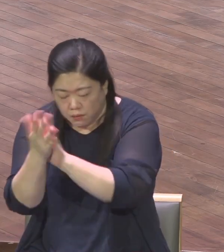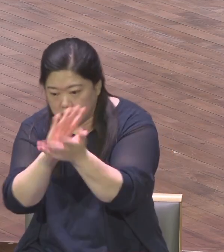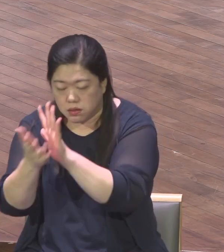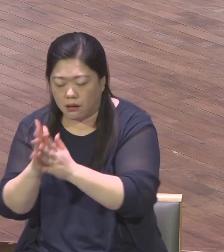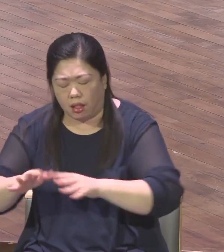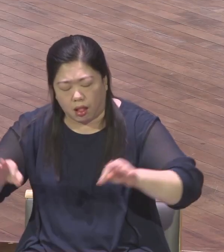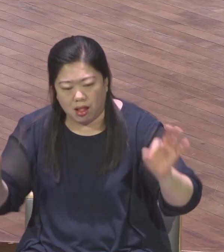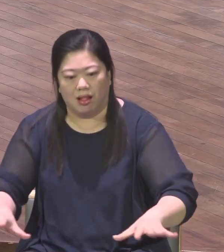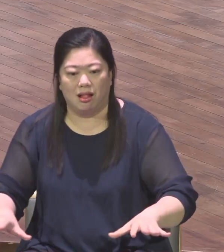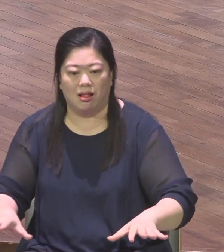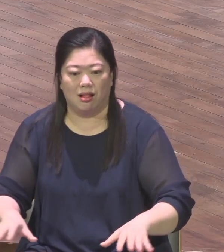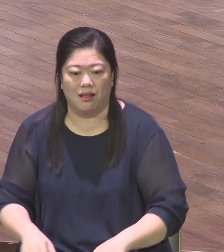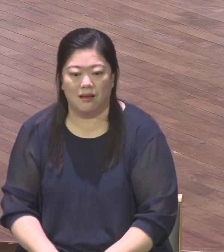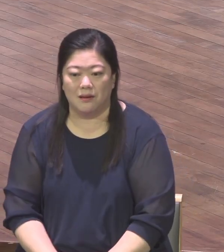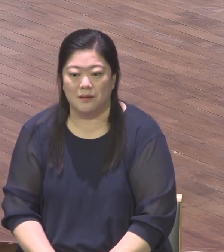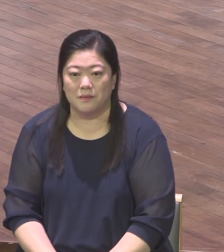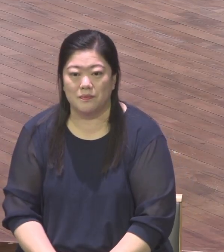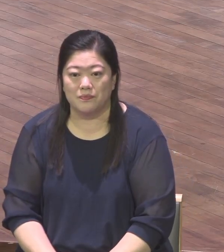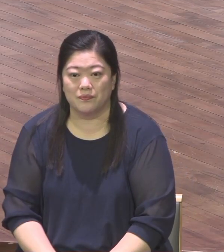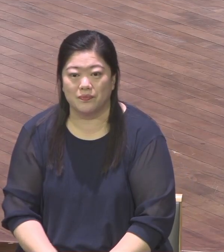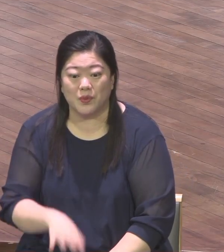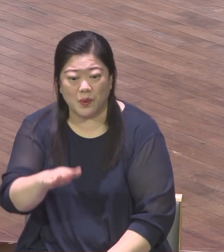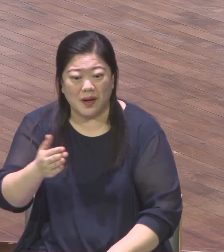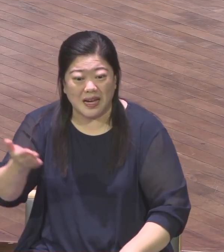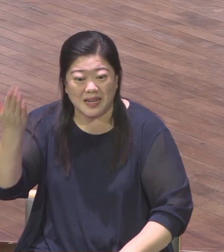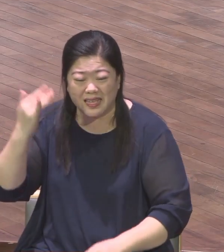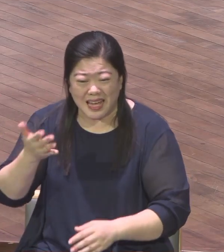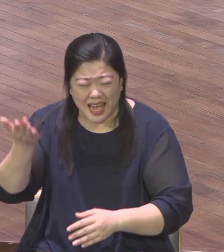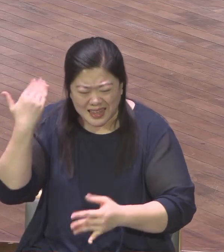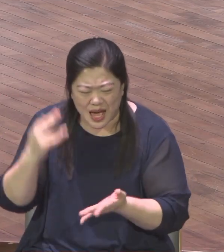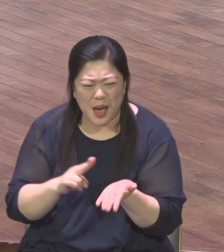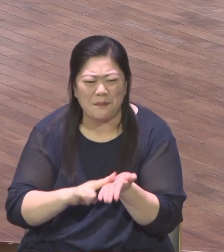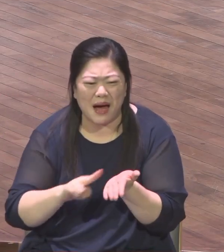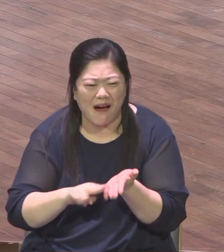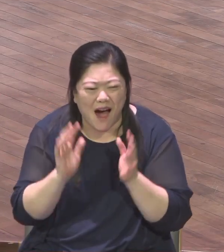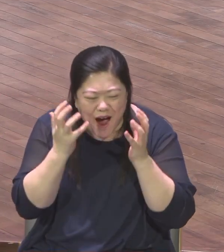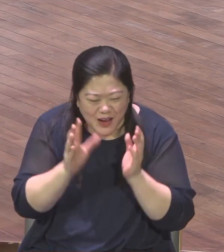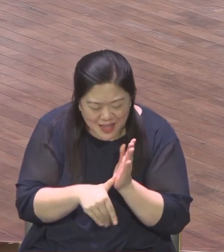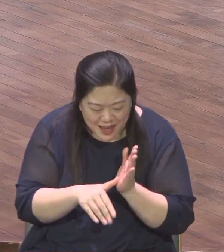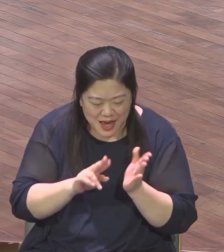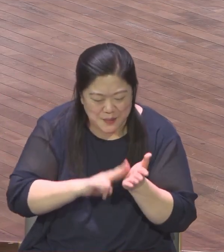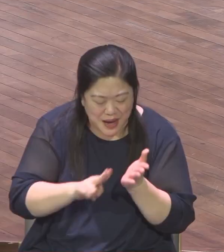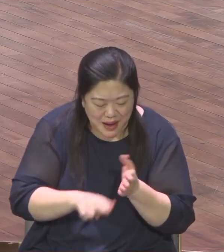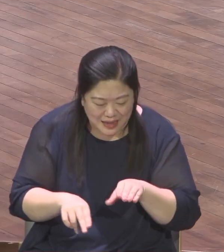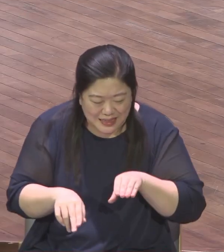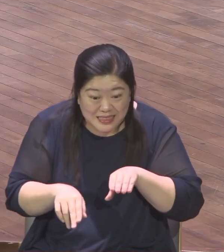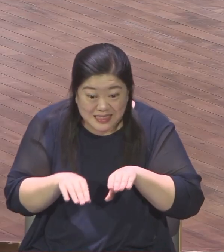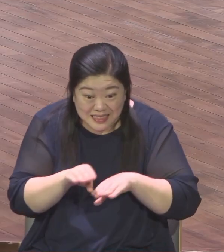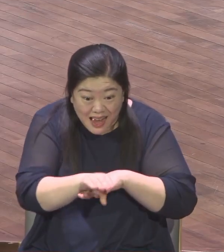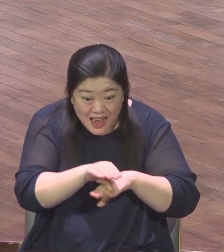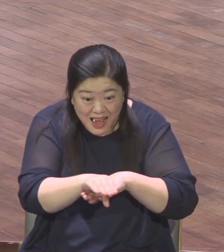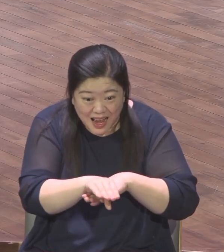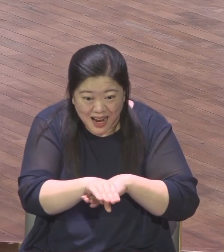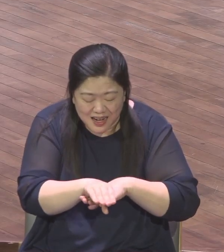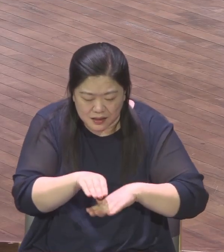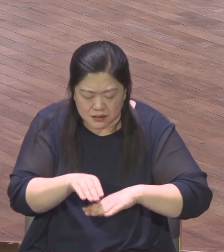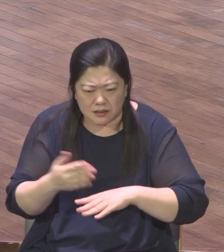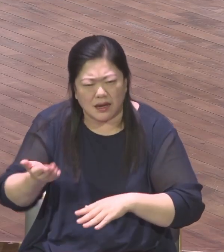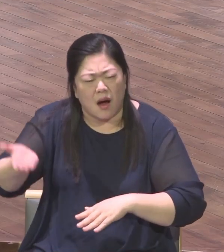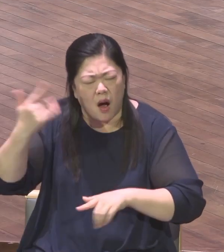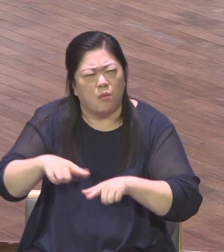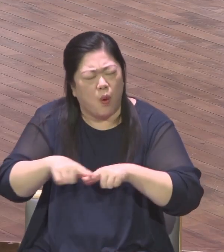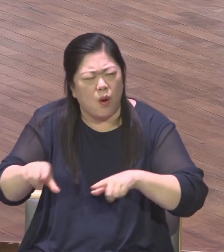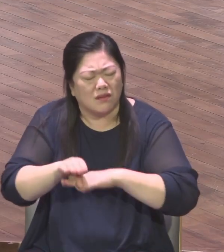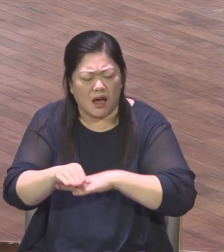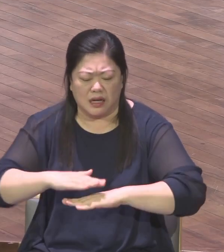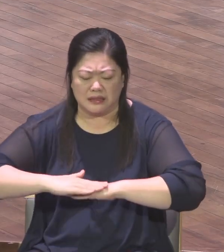일어나고, 만화에 나오던 막 자동차가 날아다니면서 막 내렸다 떴다가 막 그렇게 할 날이 또 얼마 남지